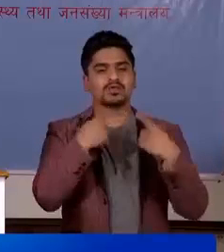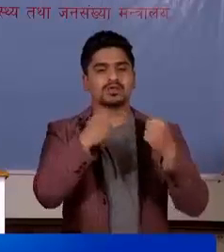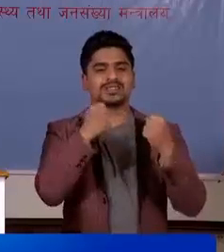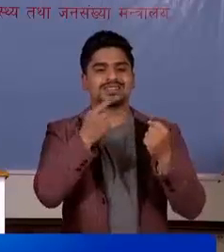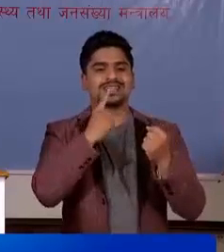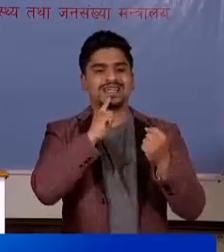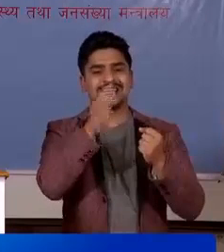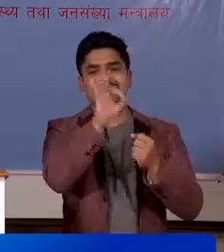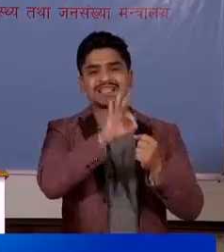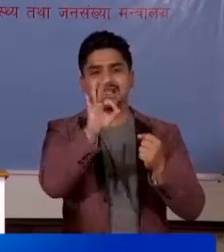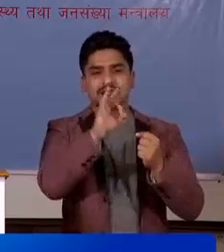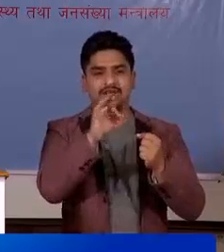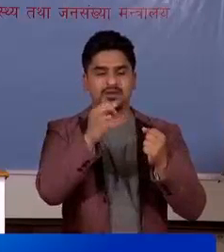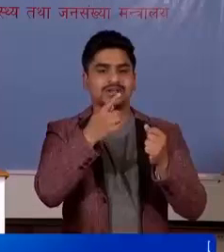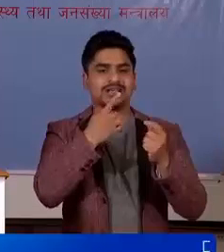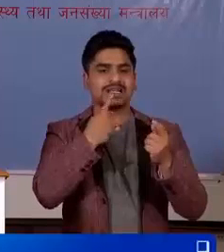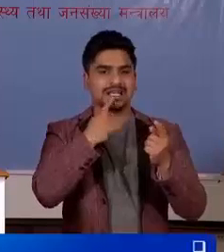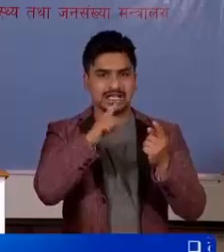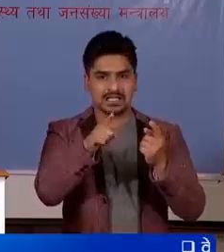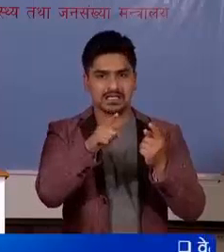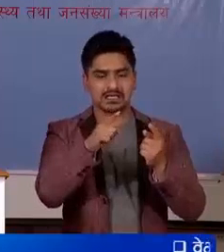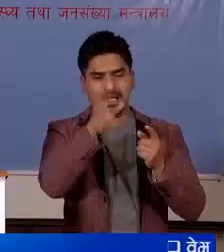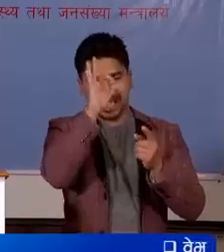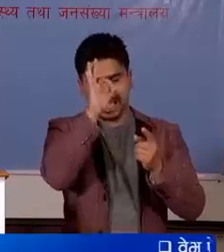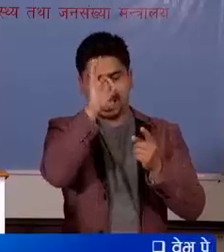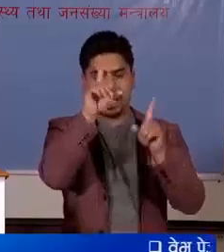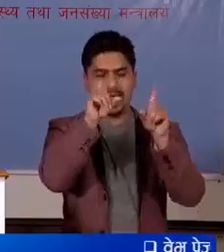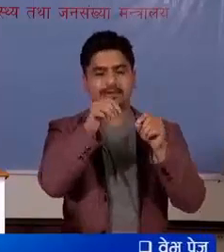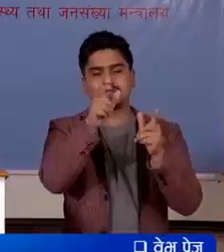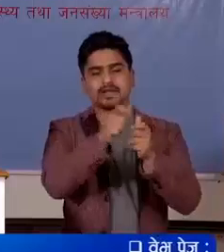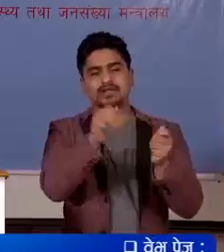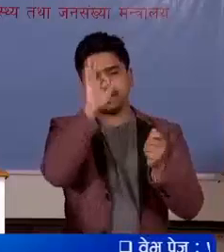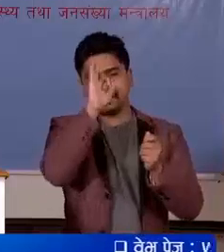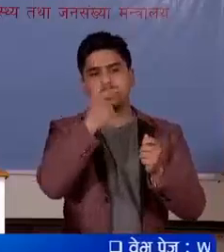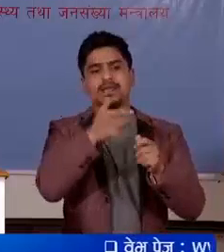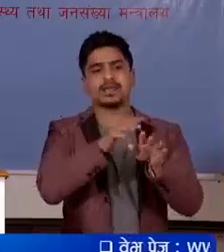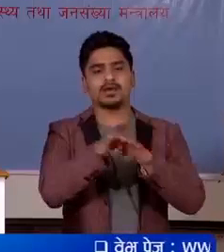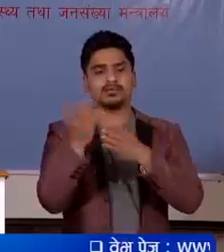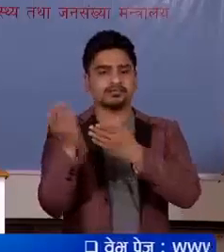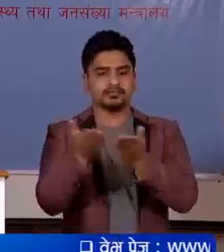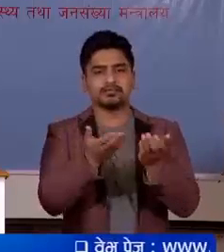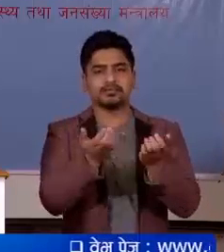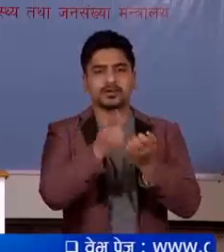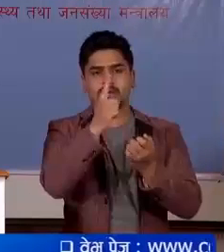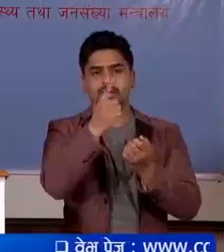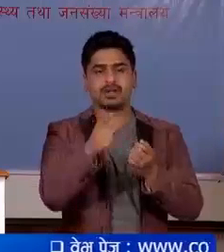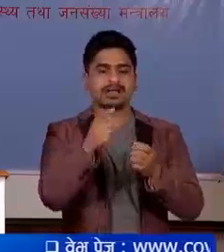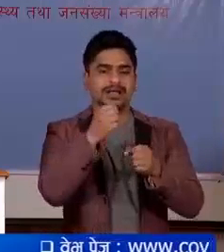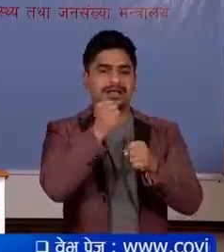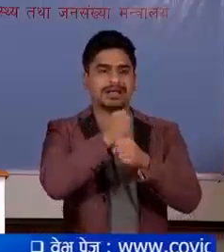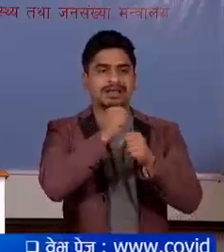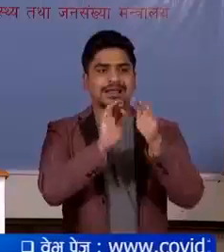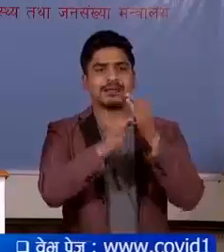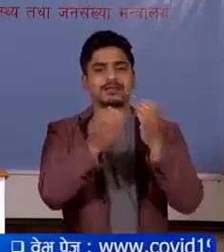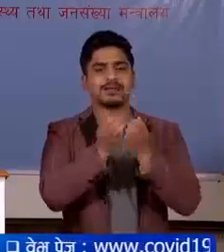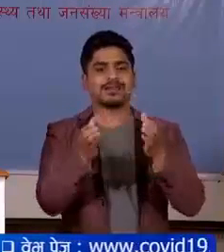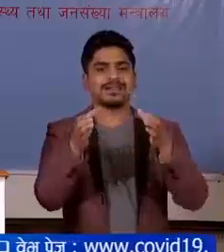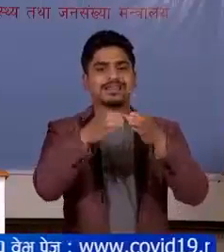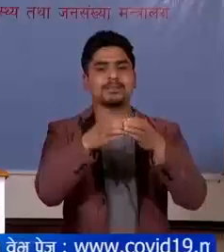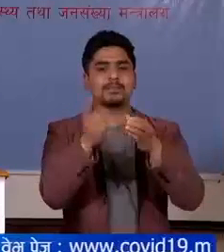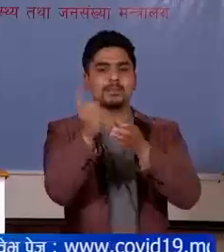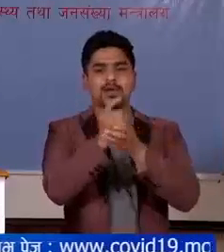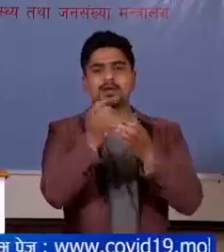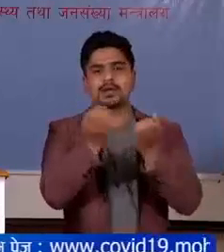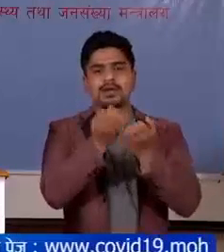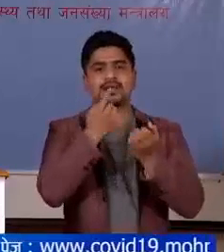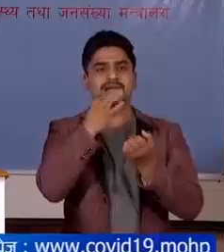निर्देशक र आवस्यक्ता अनुसार बिग्गी अरू आमन्तित गरे र यहुटा कारन्वेन गरने टीम गठन गरने